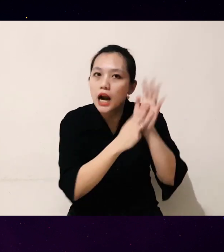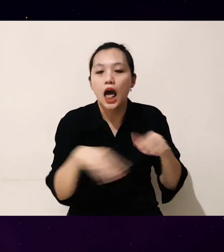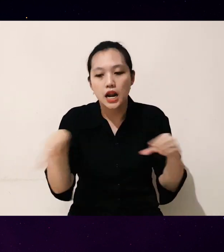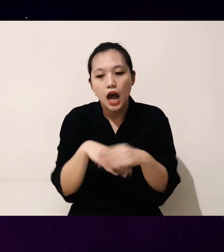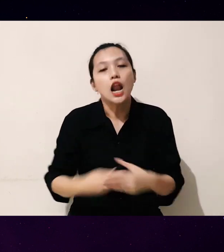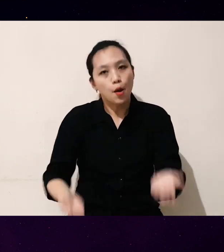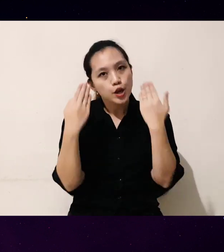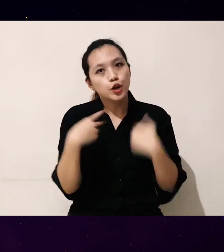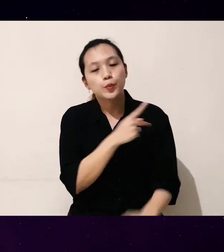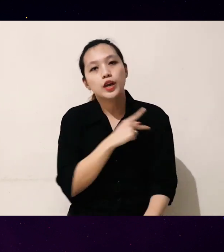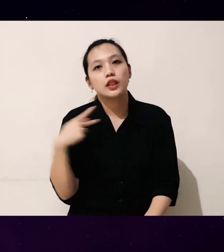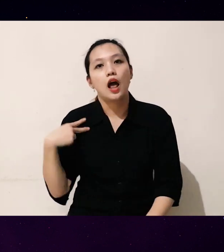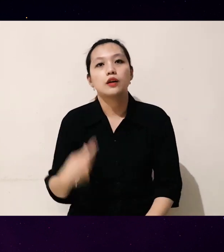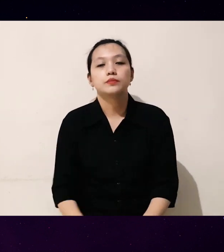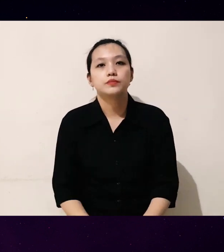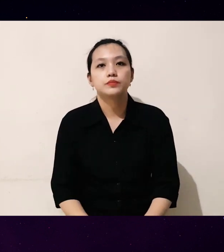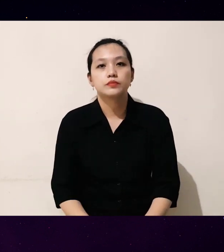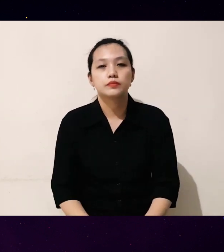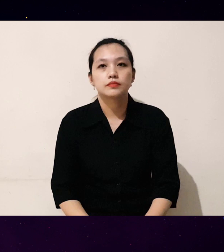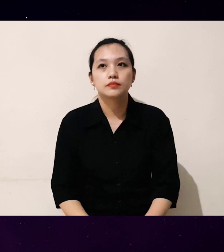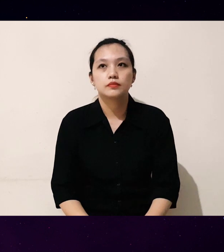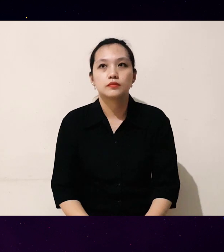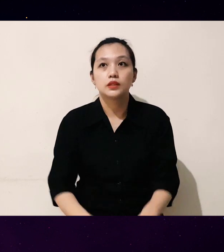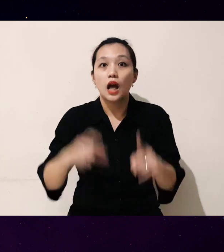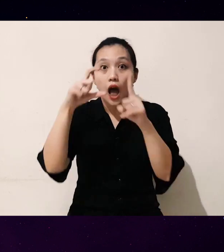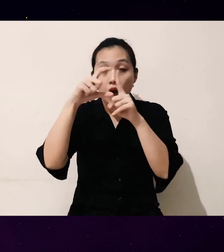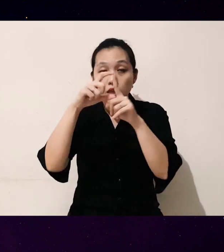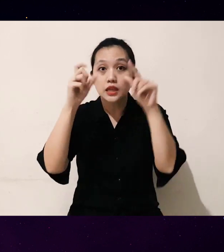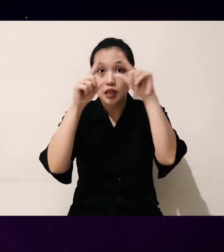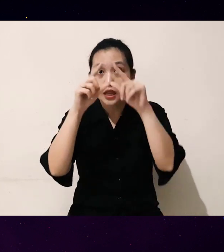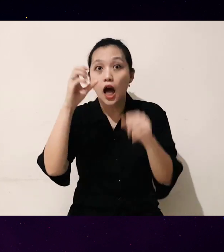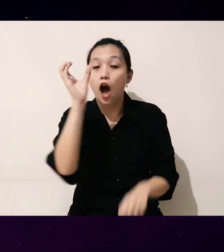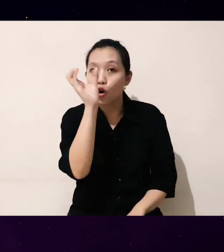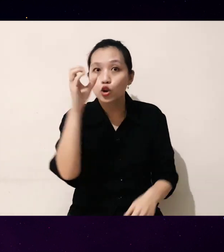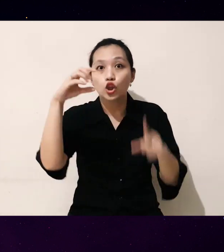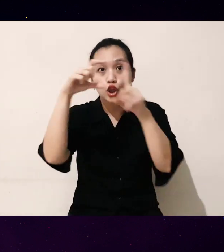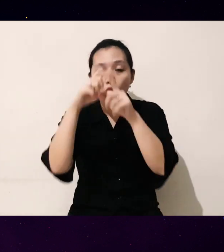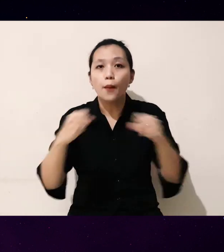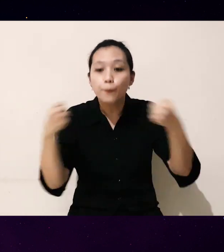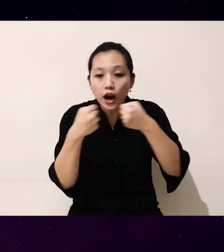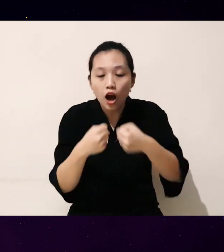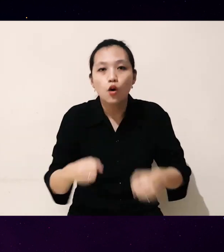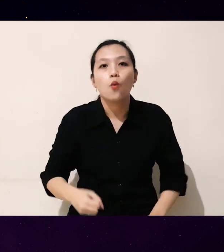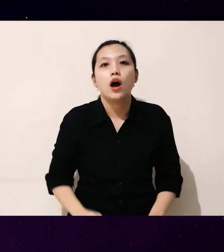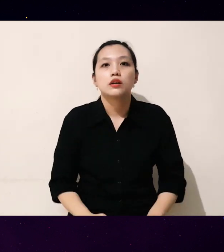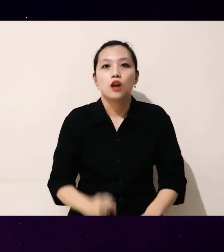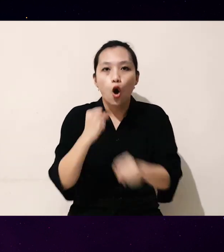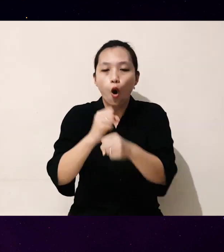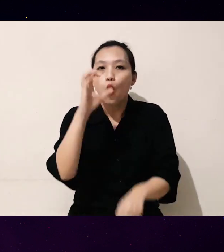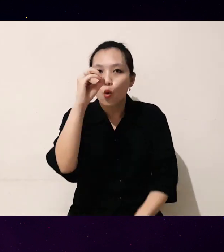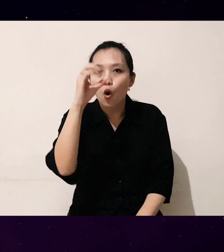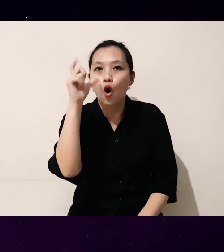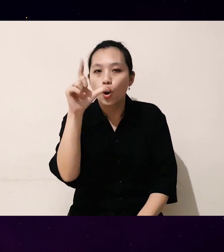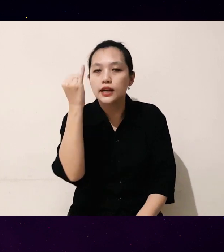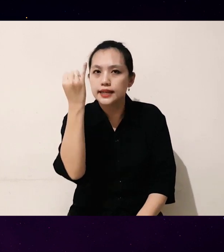satupun daripada kita yang terkecuali. Daud berlari ke arah Goliat, bukan melarikan diri